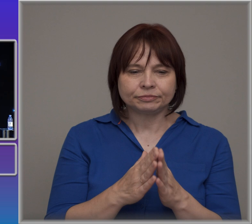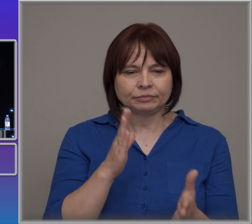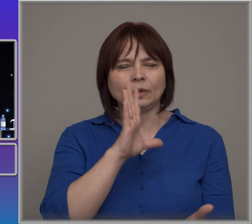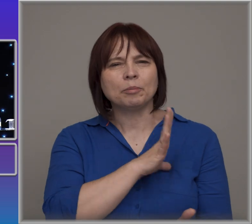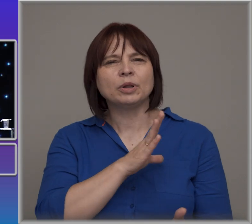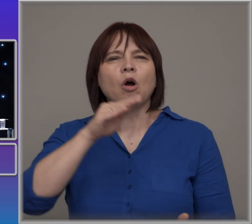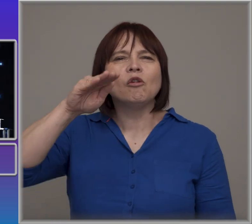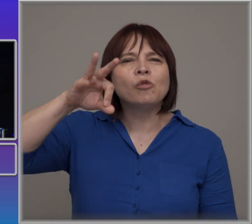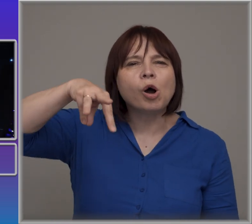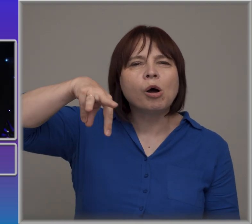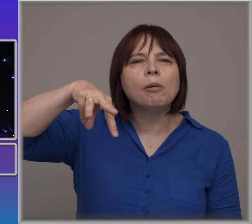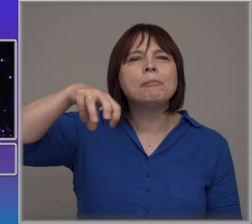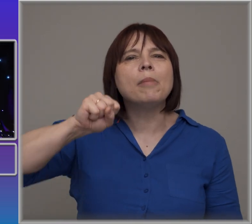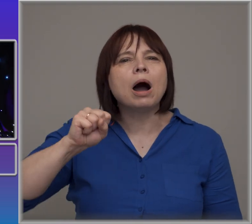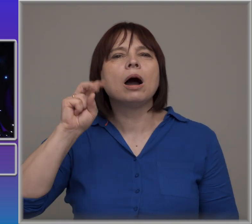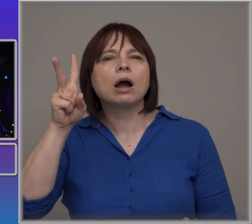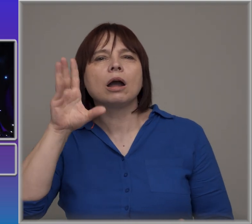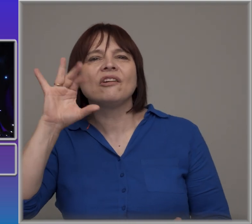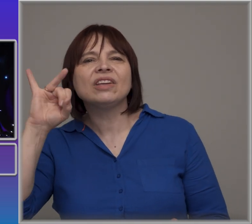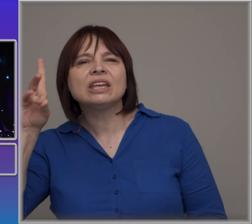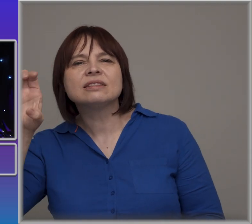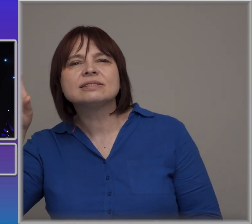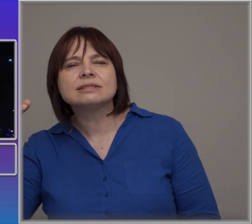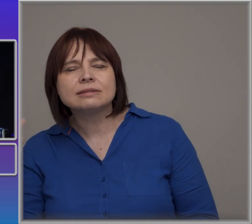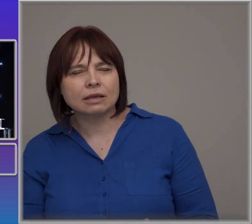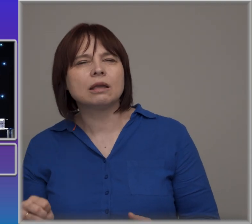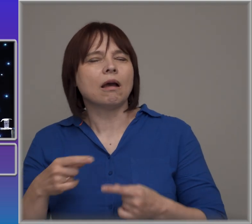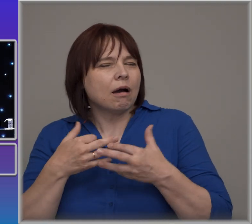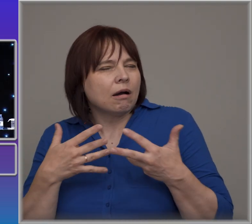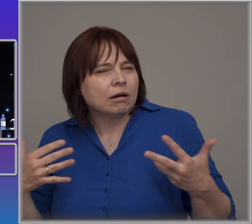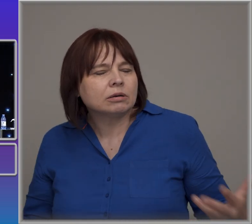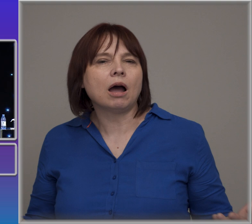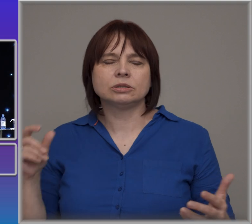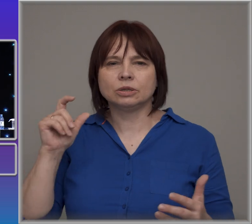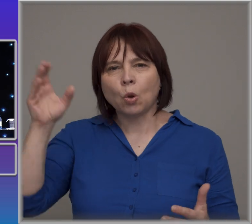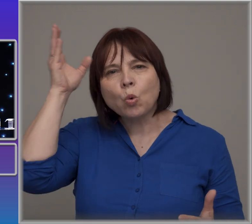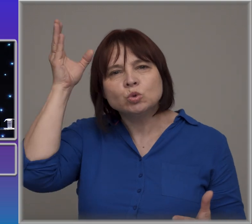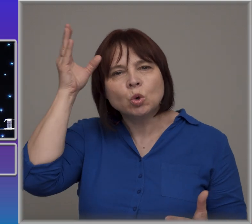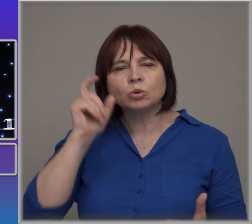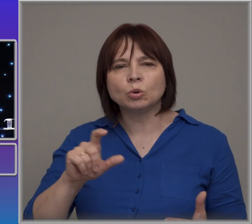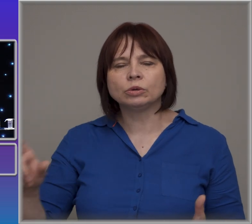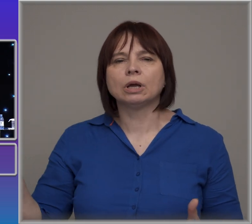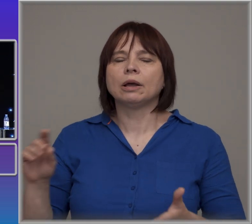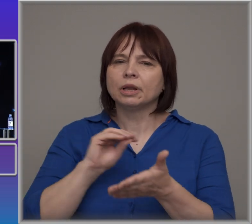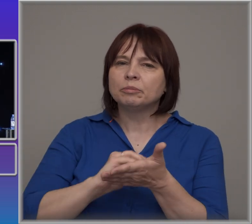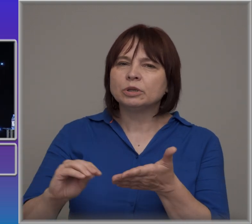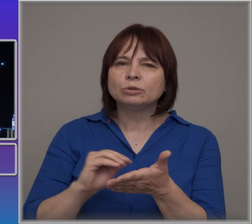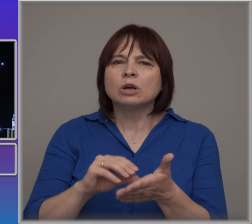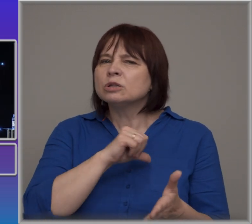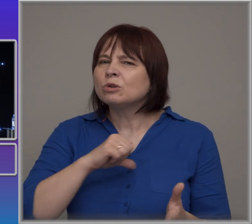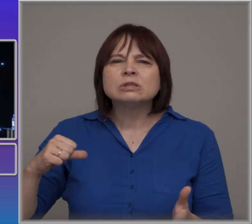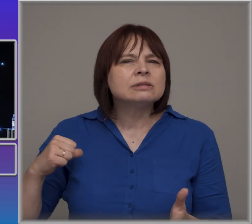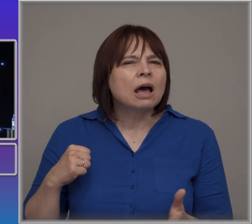Но Библия содержит эти тексты, но человечество, цивилизация созревает к ним спустя